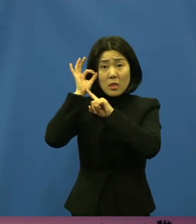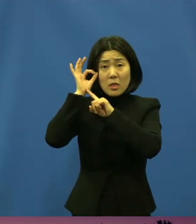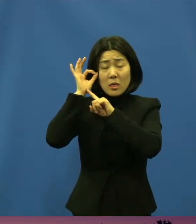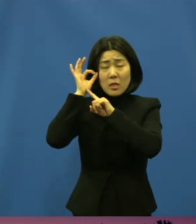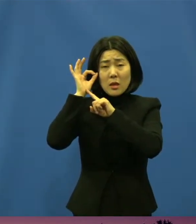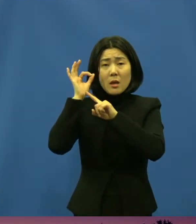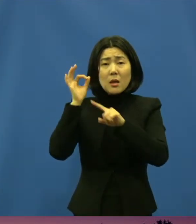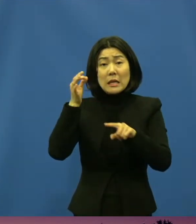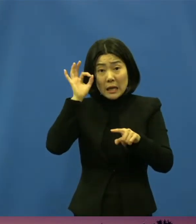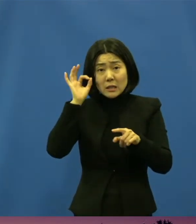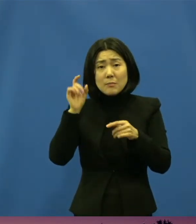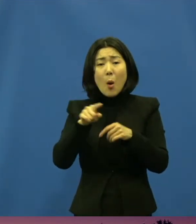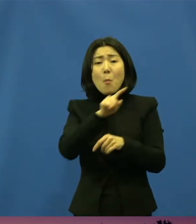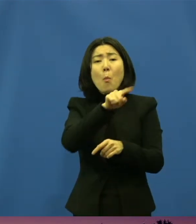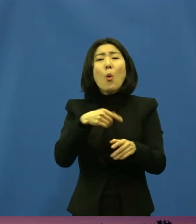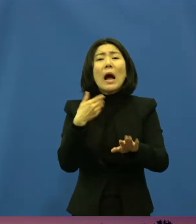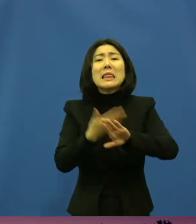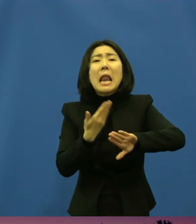수 있을까?